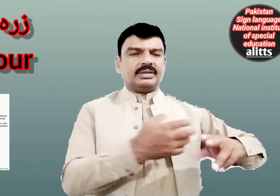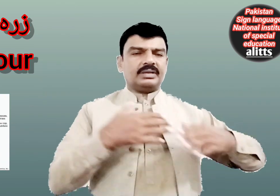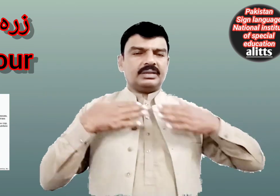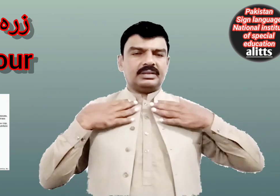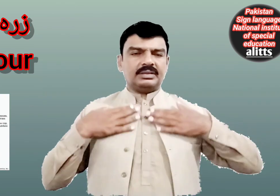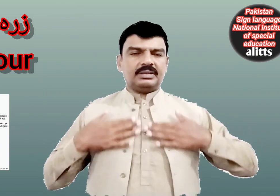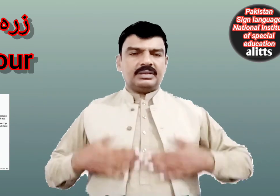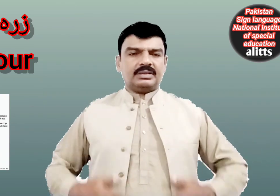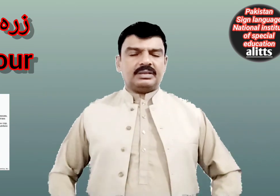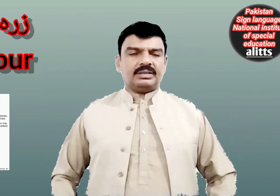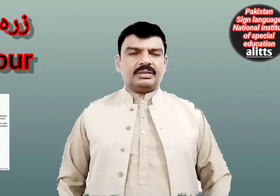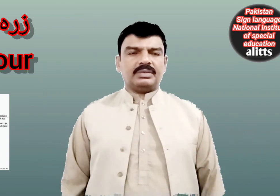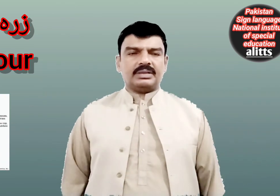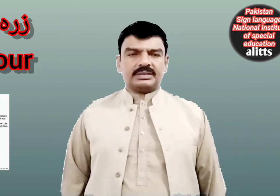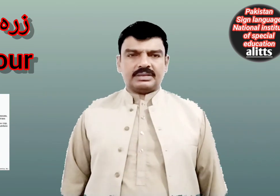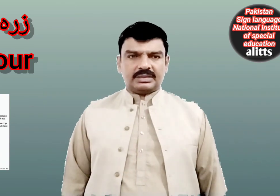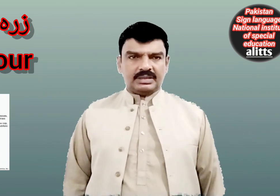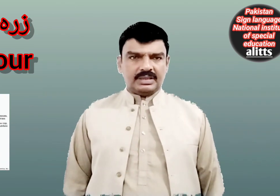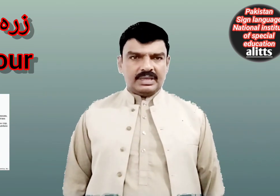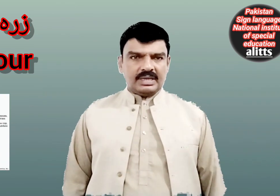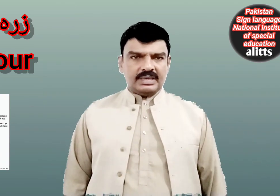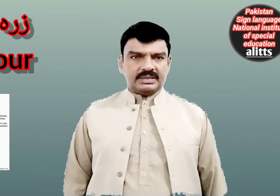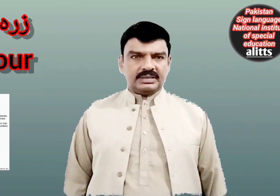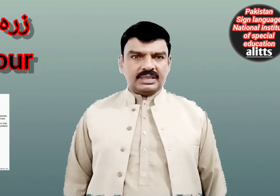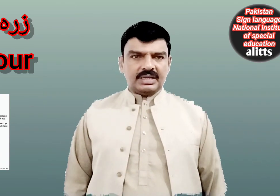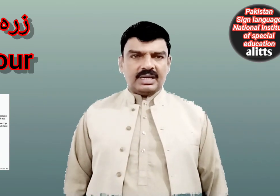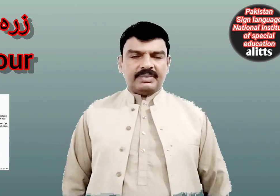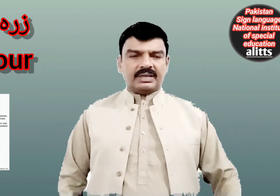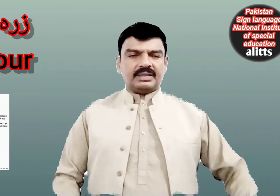का लिबास। जिर्रा बख्तर।